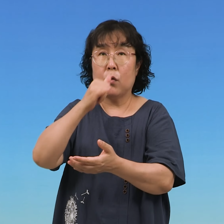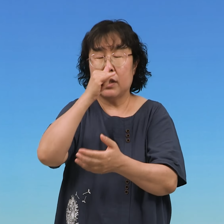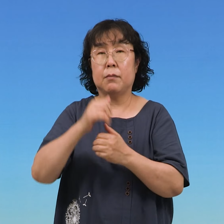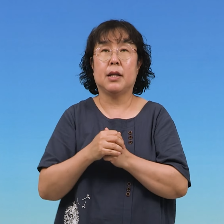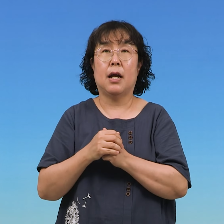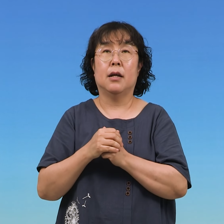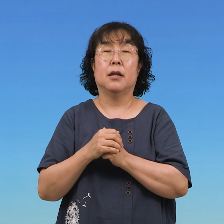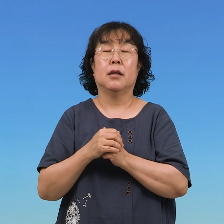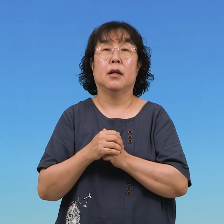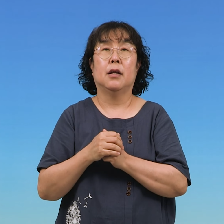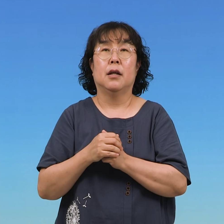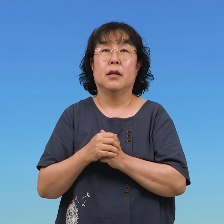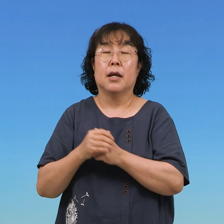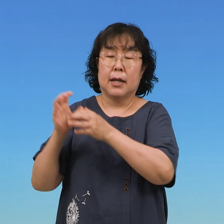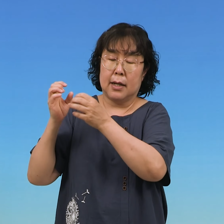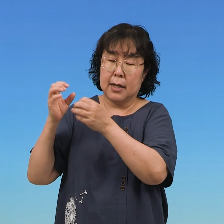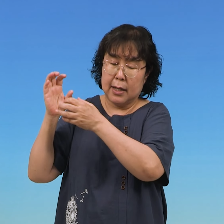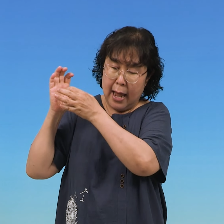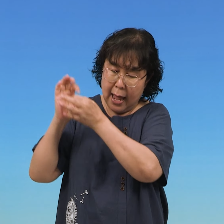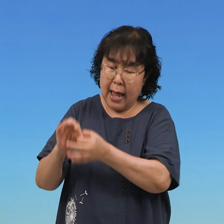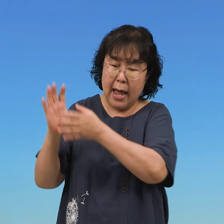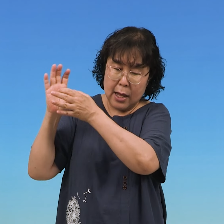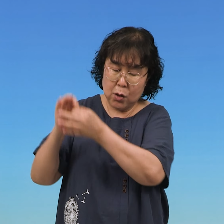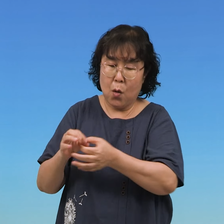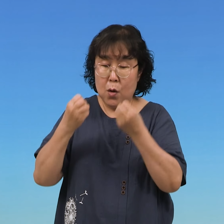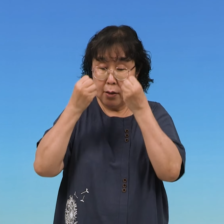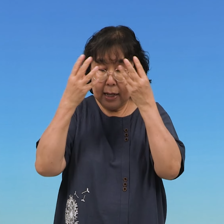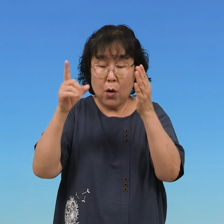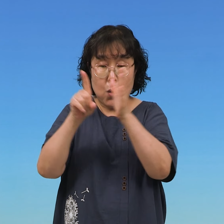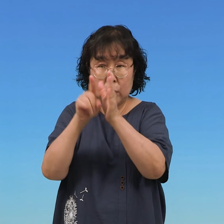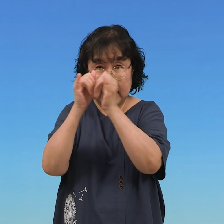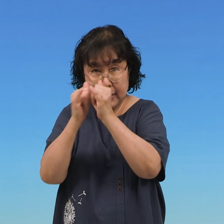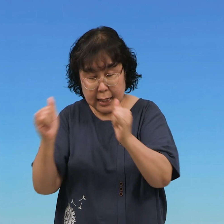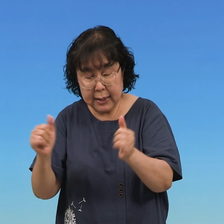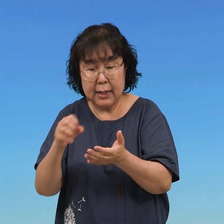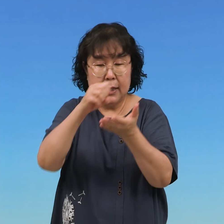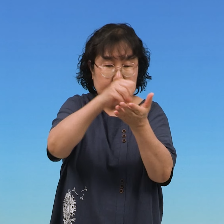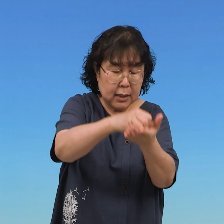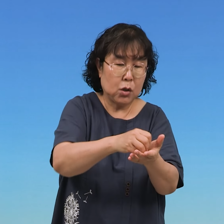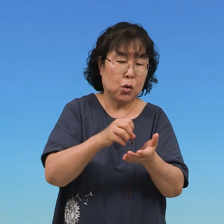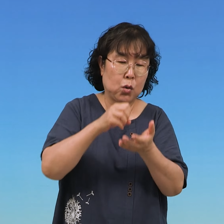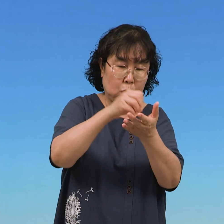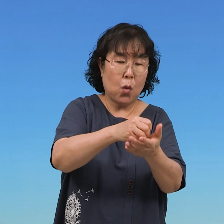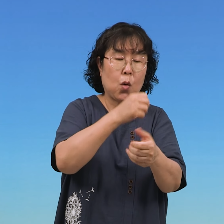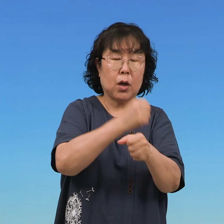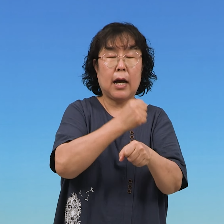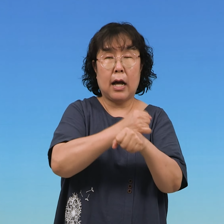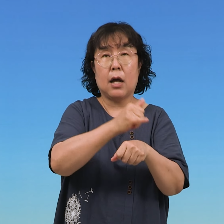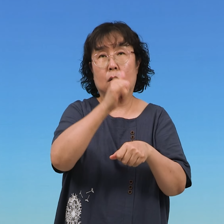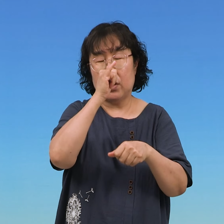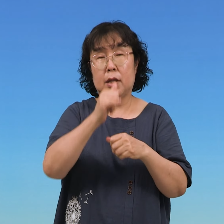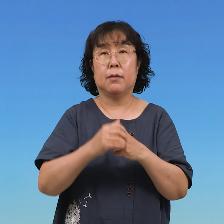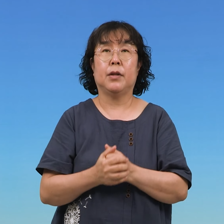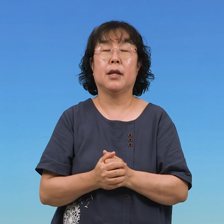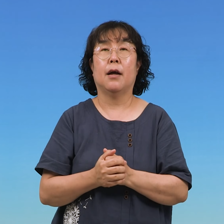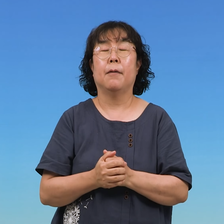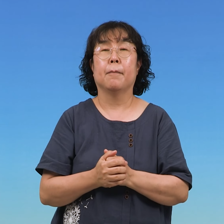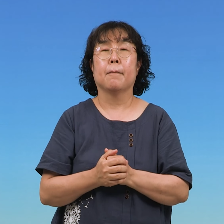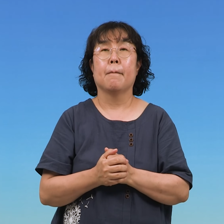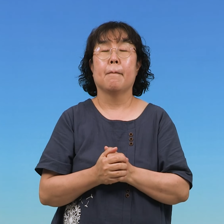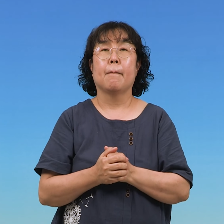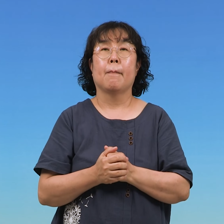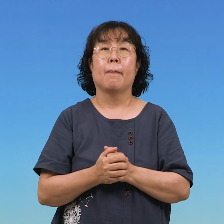꾸준히 그 새신자 등록이 이루어지고 있습니다. 많이 등록하실 때 한 20가정, 한 20, 30가정이 등록을 하는